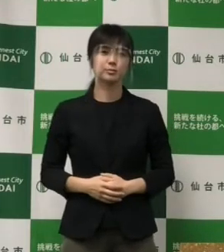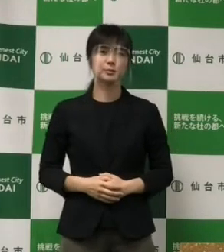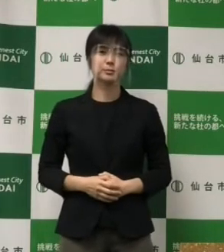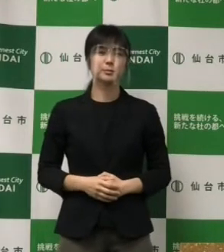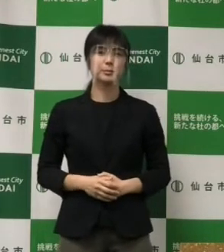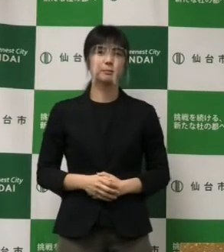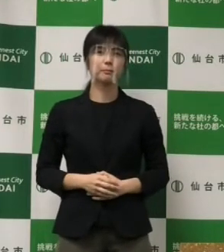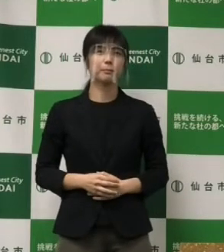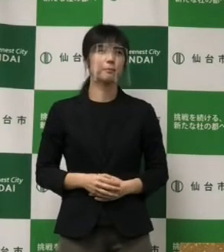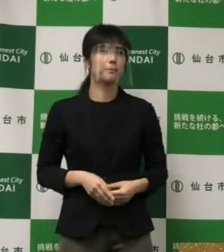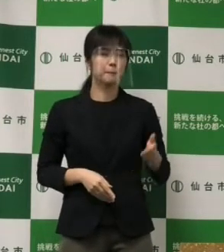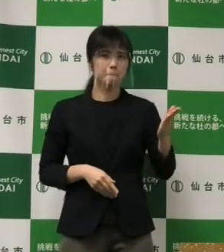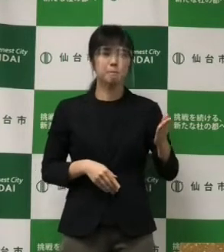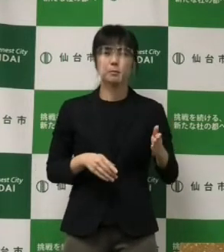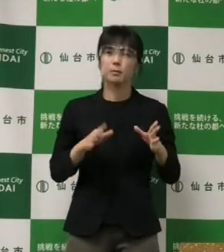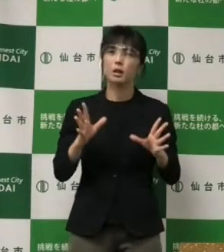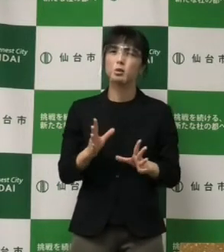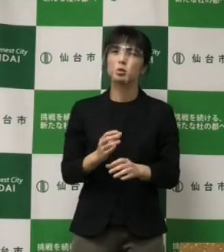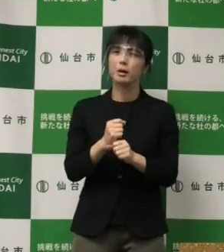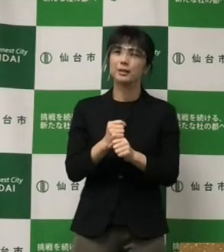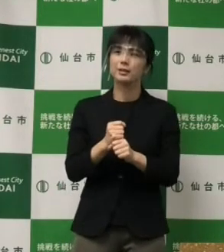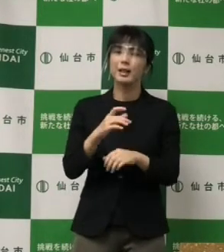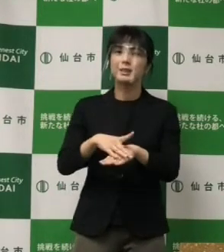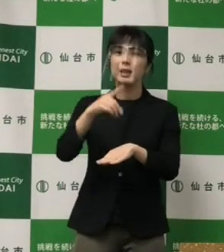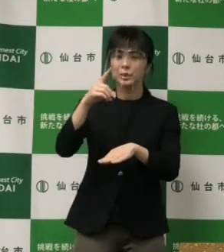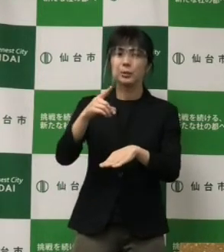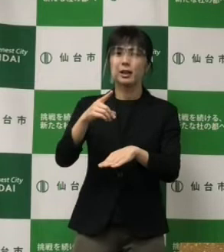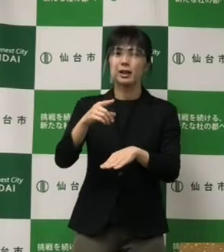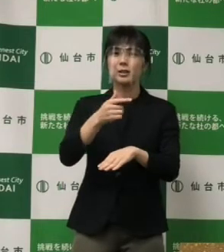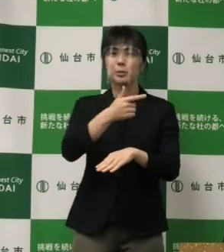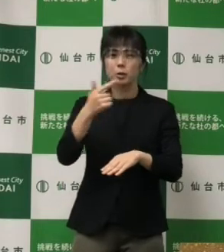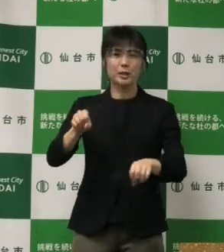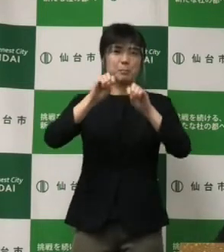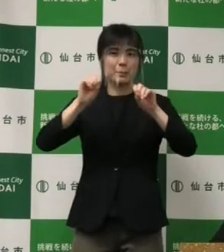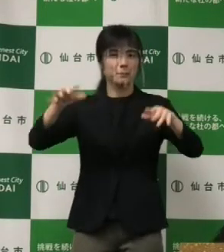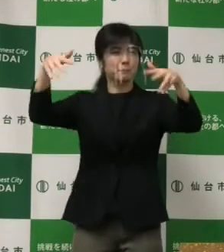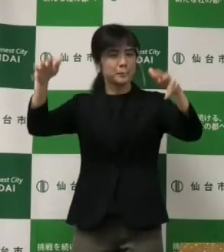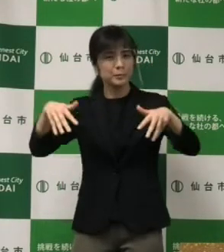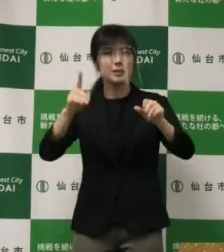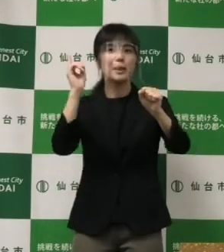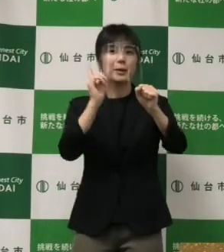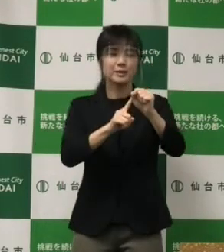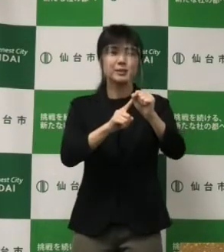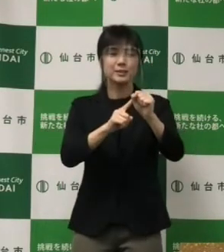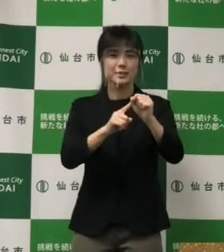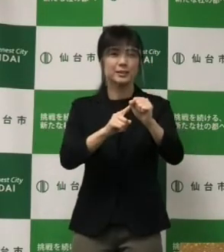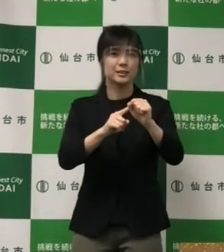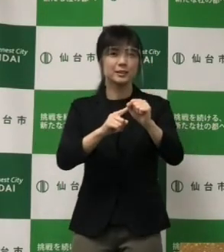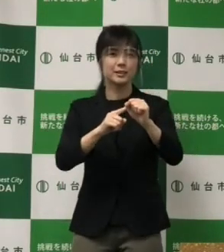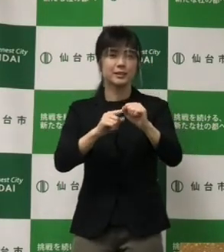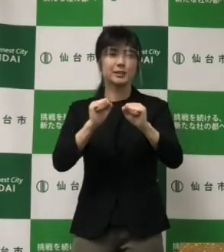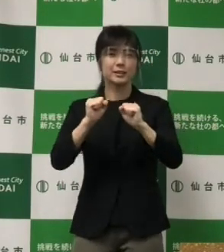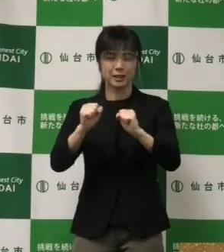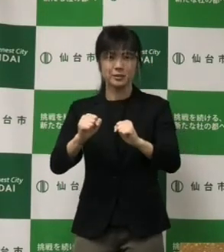つまりこう最初の何て言うんでしょう、呼び水的に、大手資本の建て替えというところが、目立つわけですけども、仕